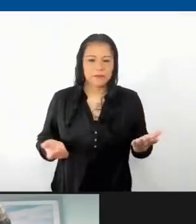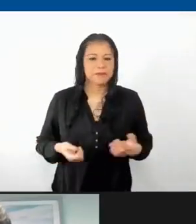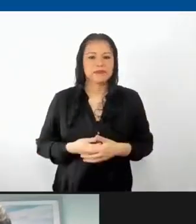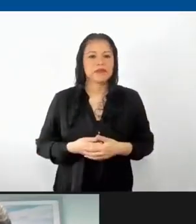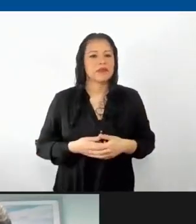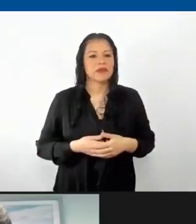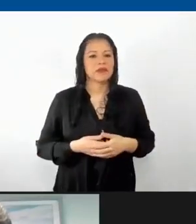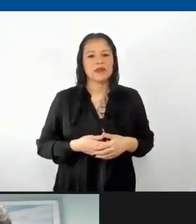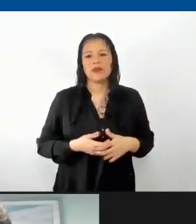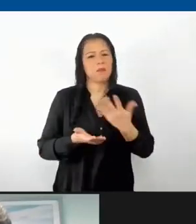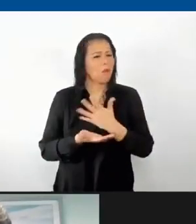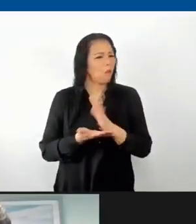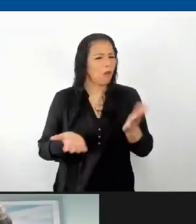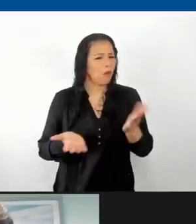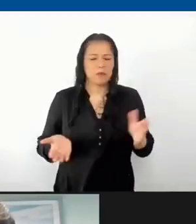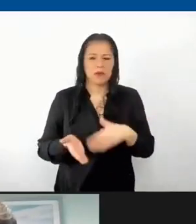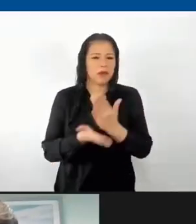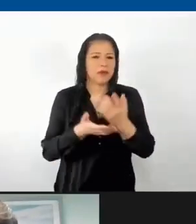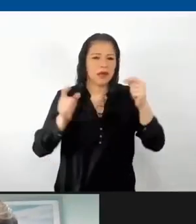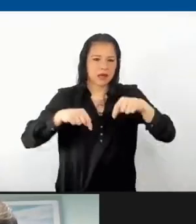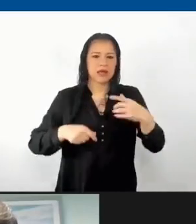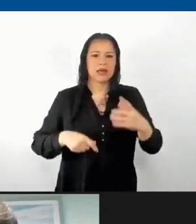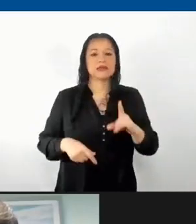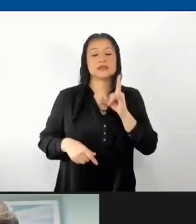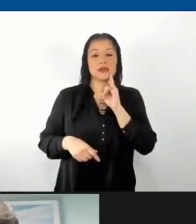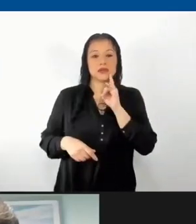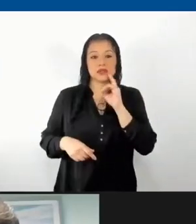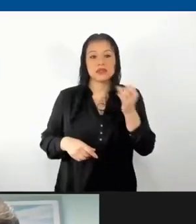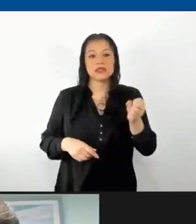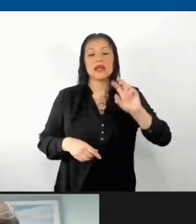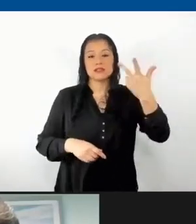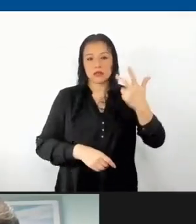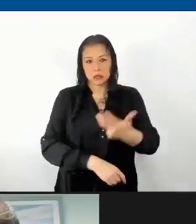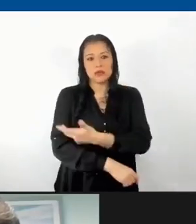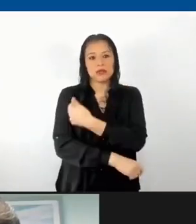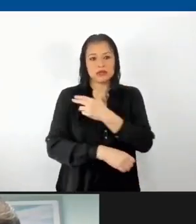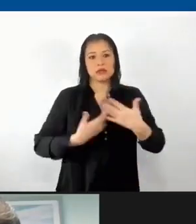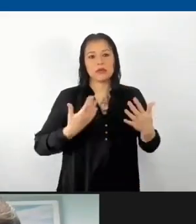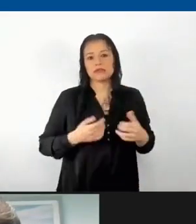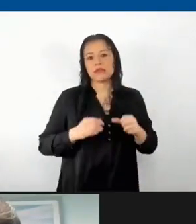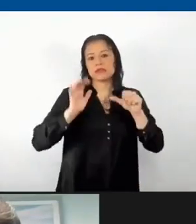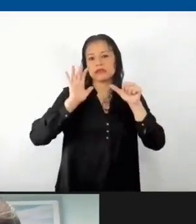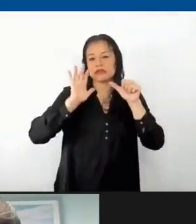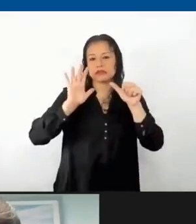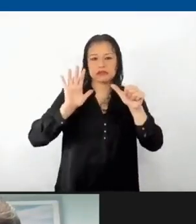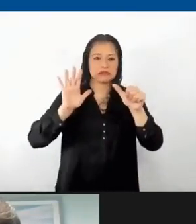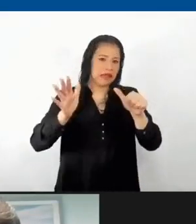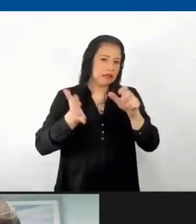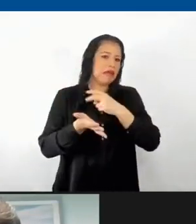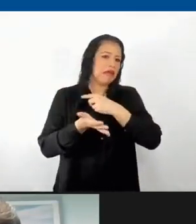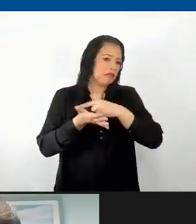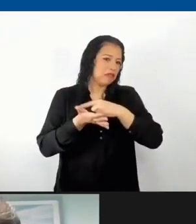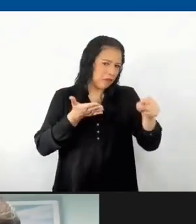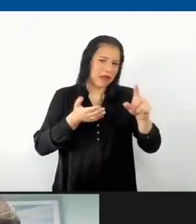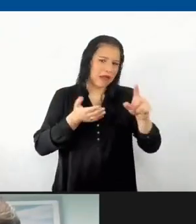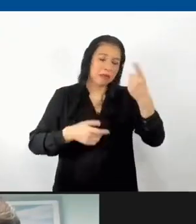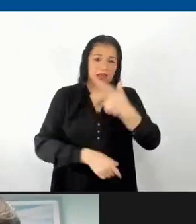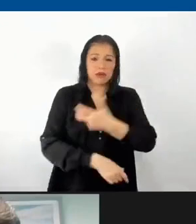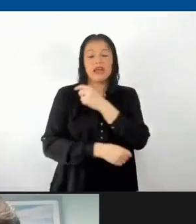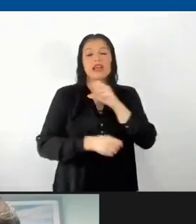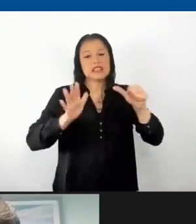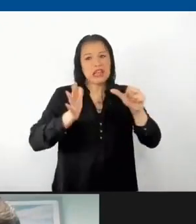sí, no hay problema. Aquí en Estados Unidos incluso se dice ya que la segunda dosis se puede retrasar hasta 6 semanas después de la primera por alguna